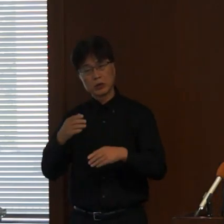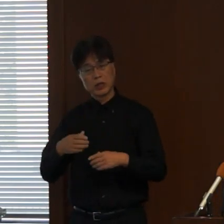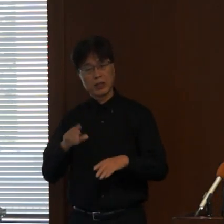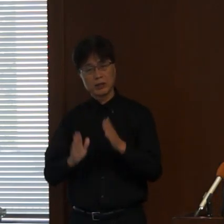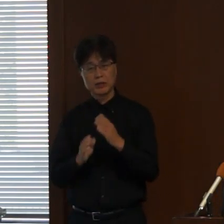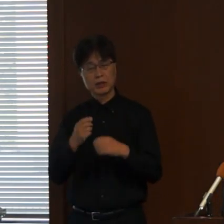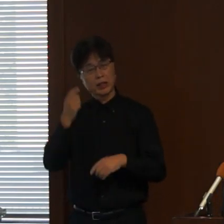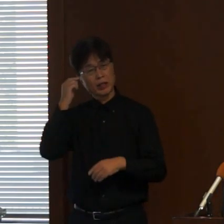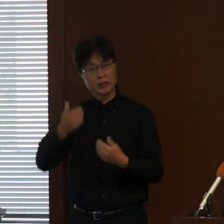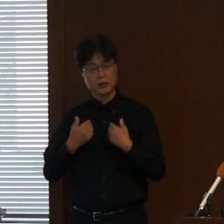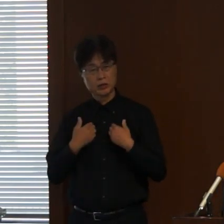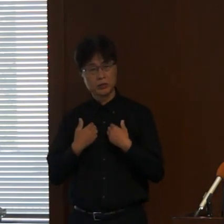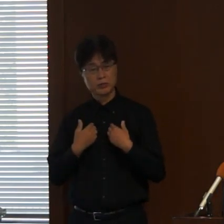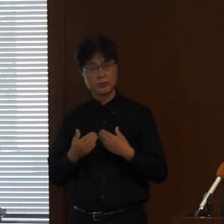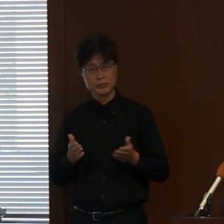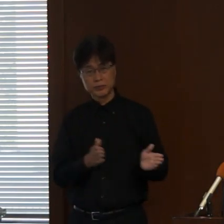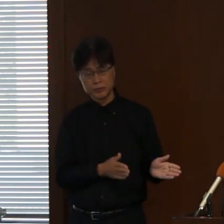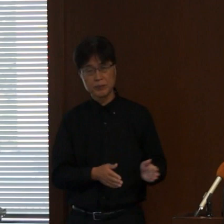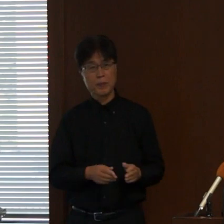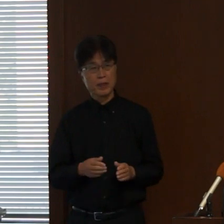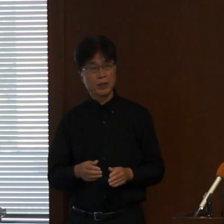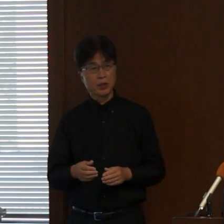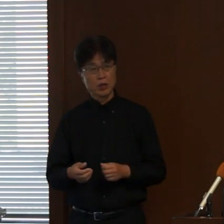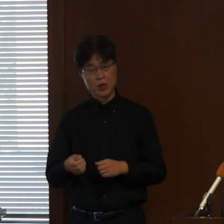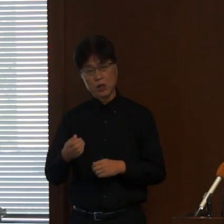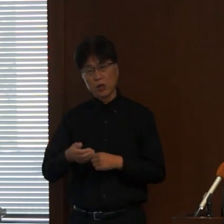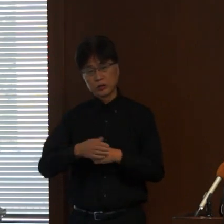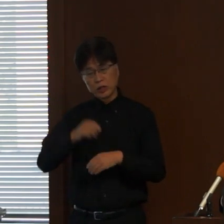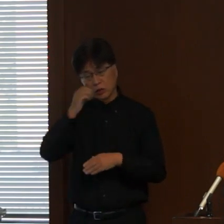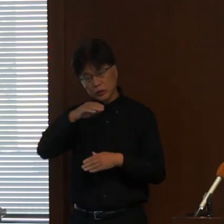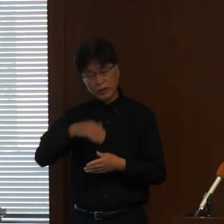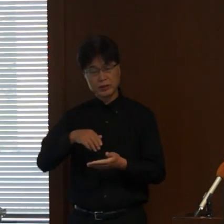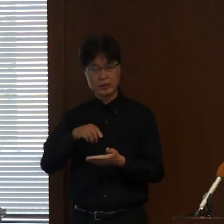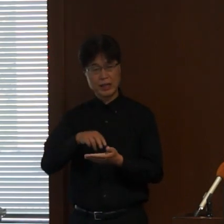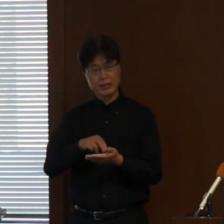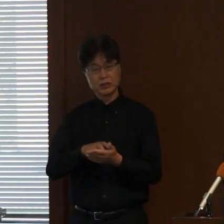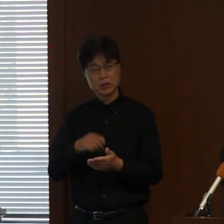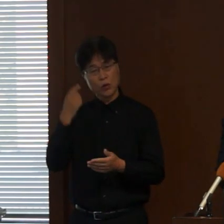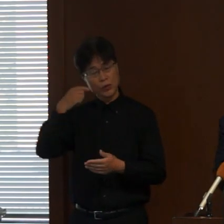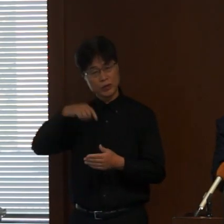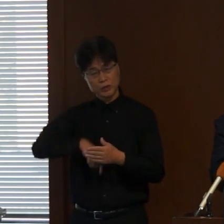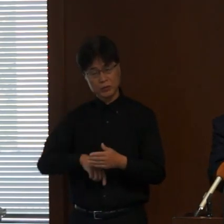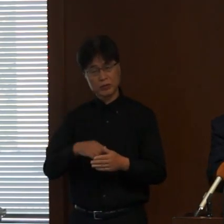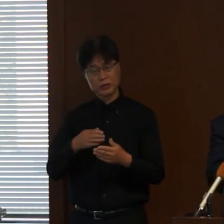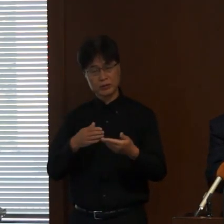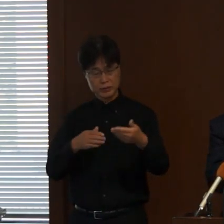点、補正予算の提案にあたっての思いありましたらお願いします。 はい、